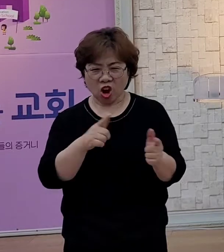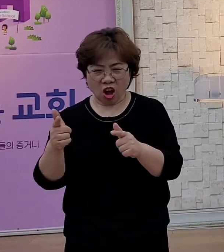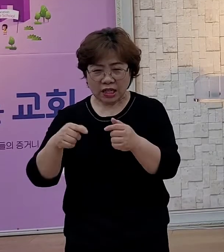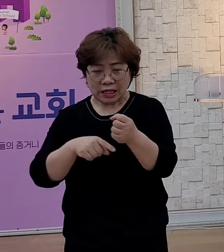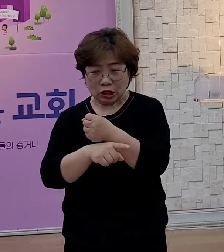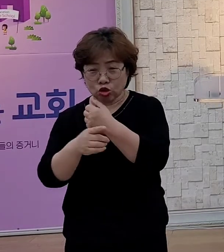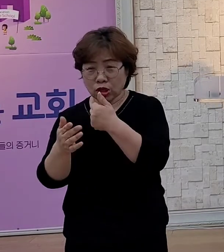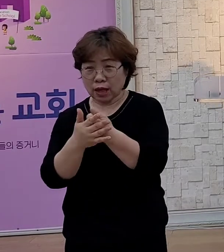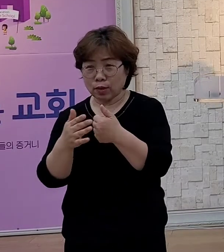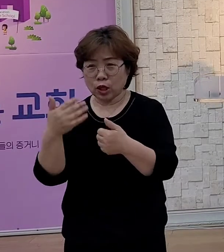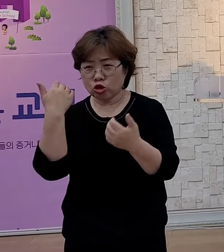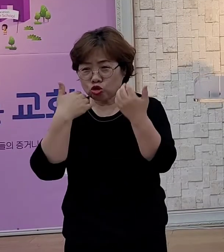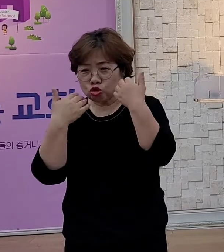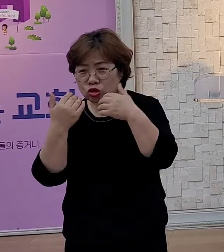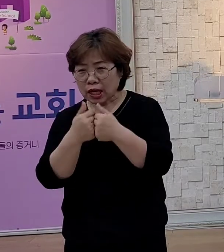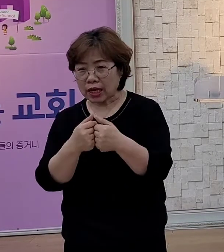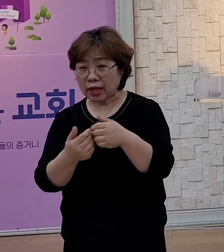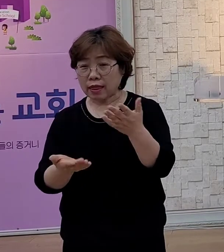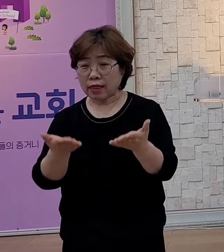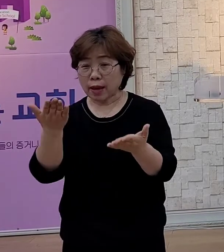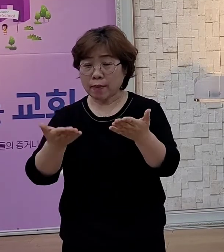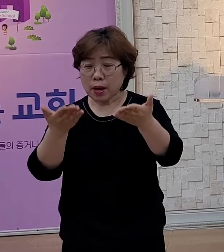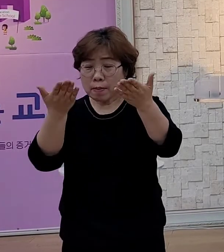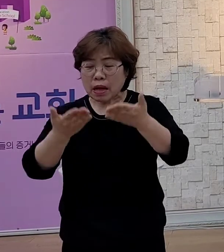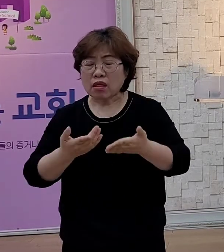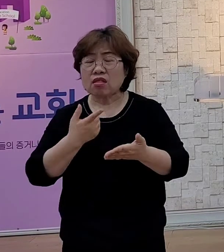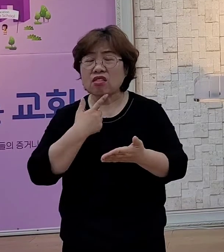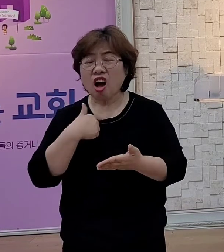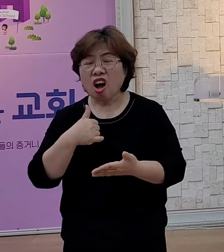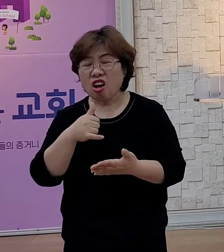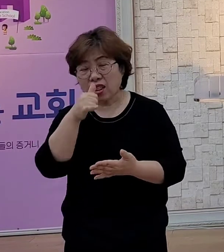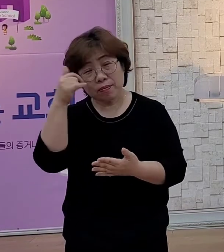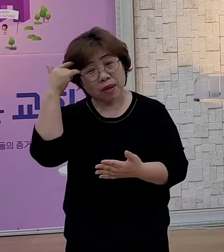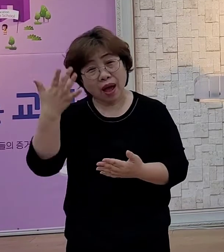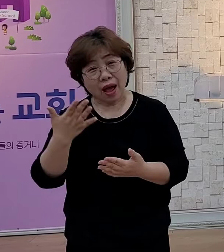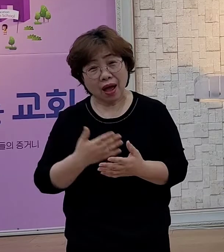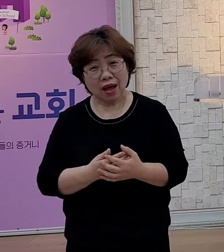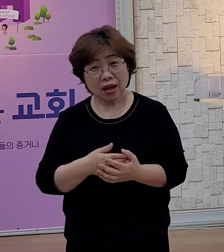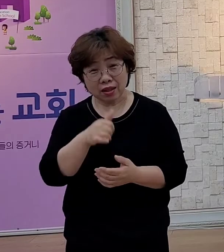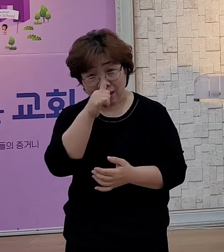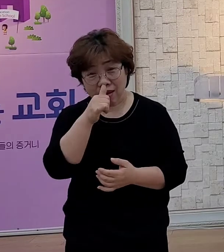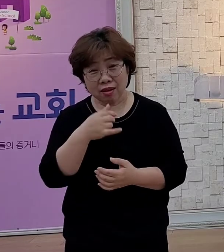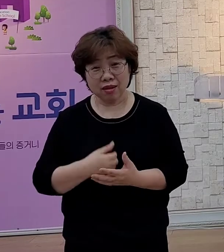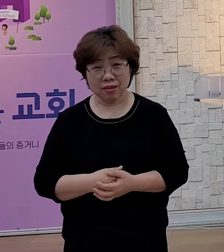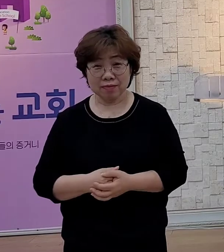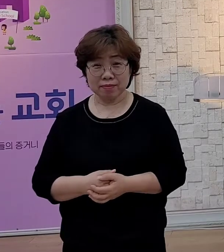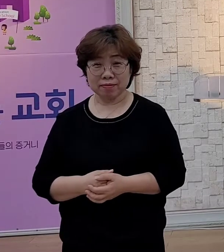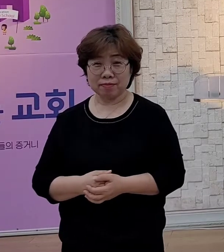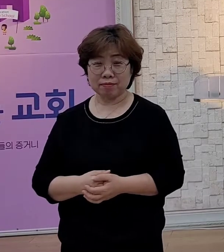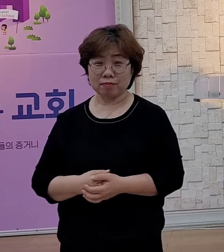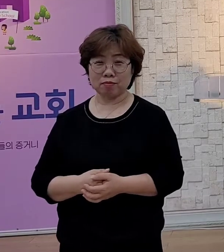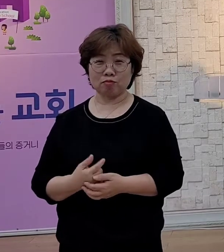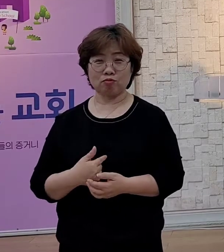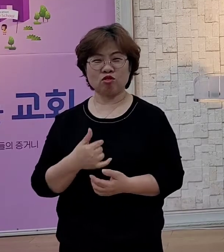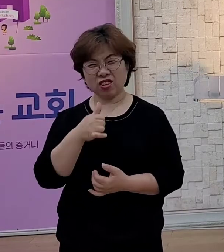이유로 해서 누군가에게 혹시 차별을 당해 보신 적이 있습니까?